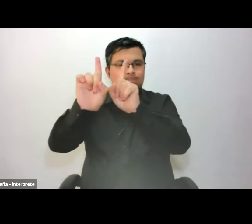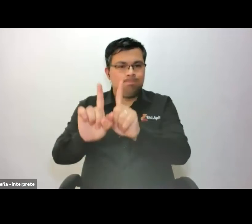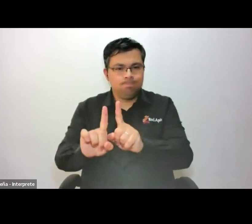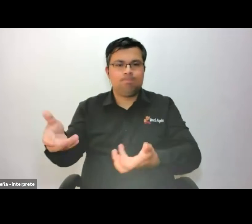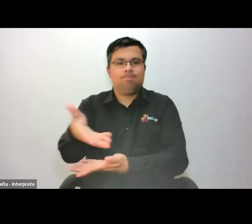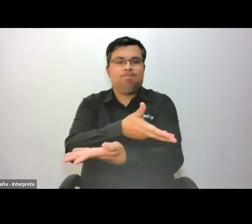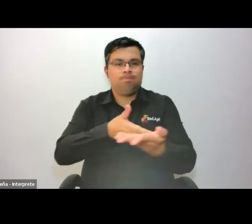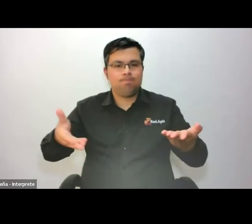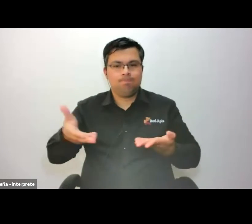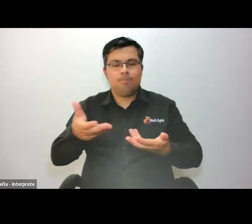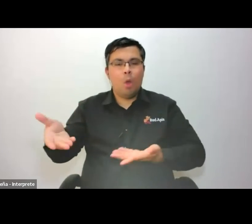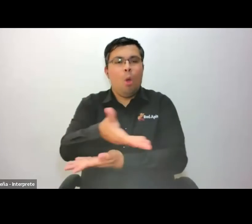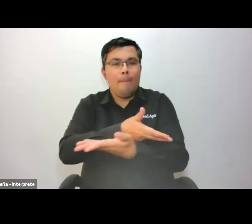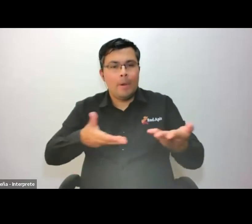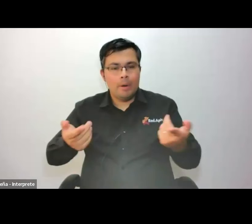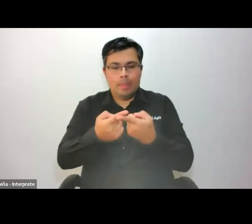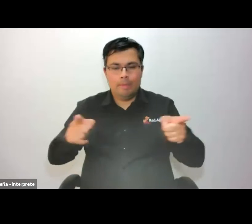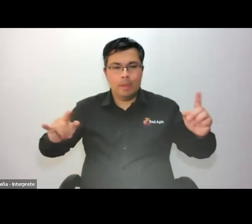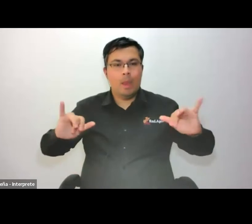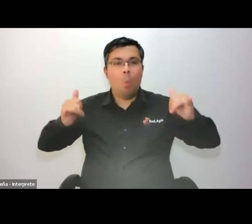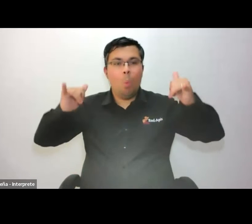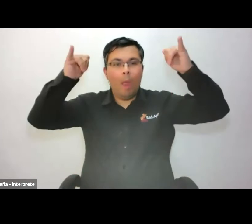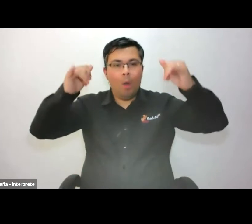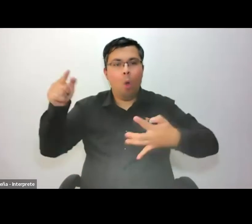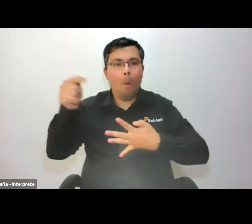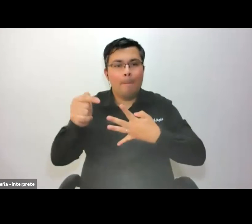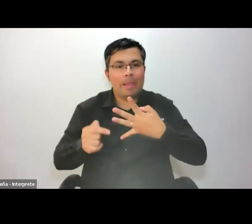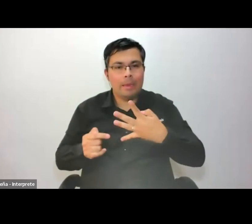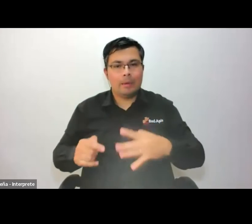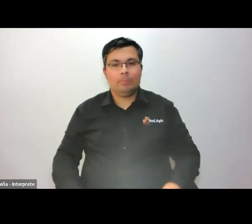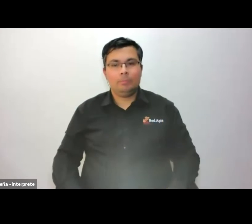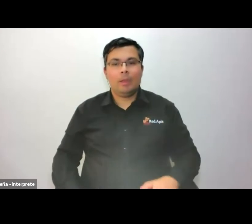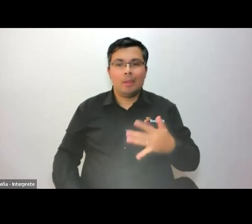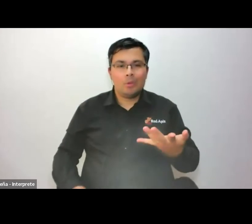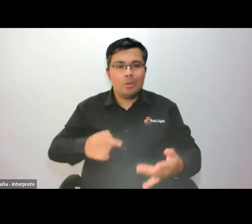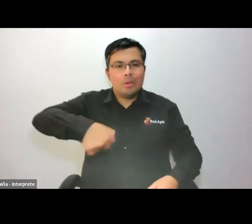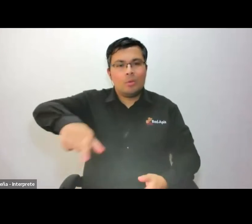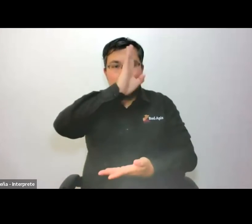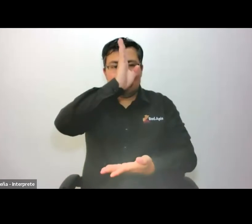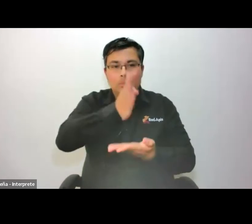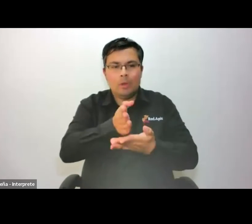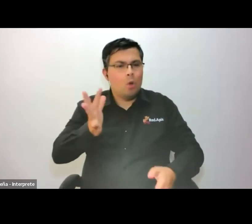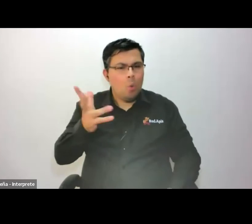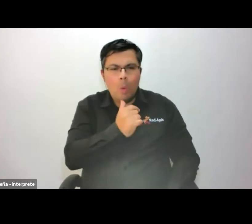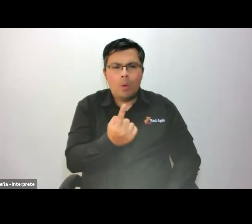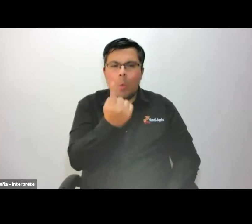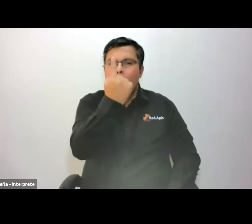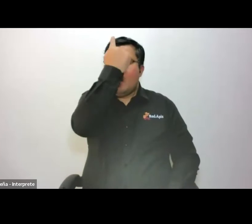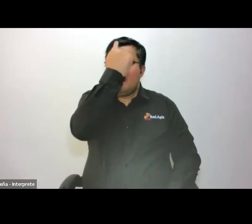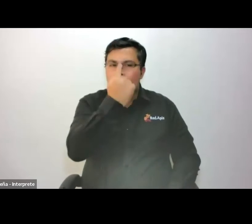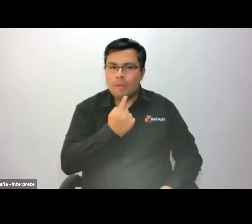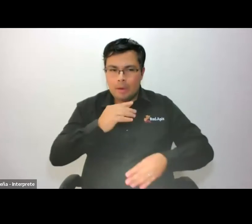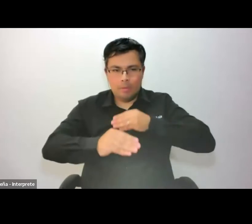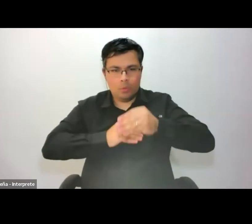determinados juegos, determinados materiales. Entonces, tenemos que determinar, no hay un perfil de funcionamiento de una persona